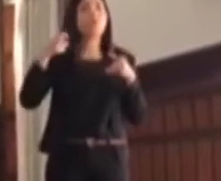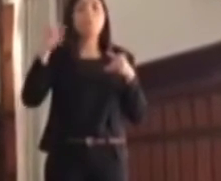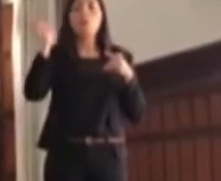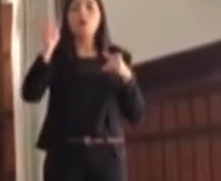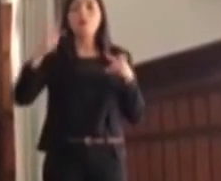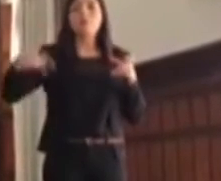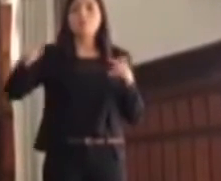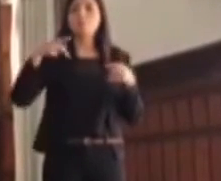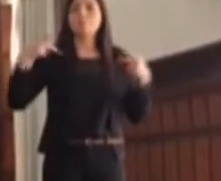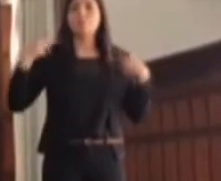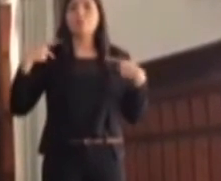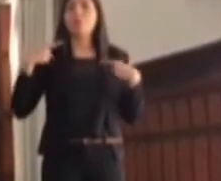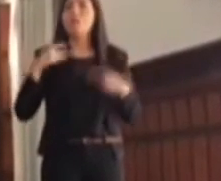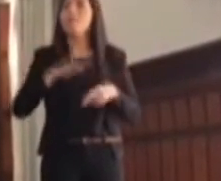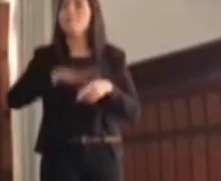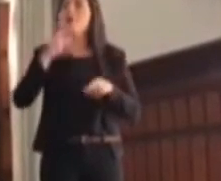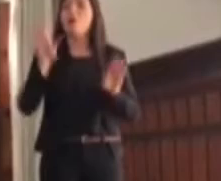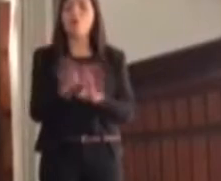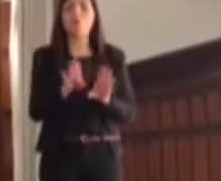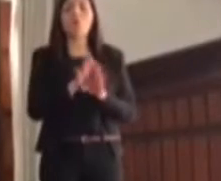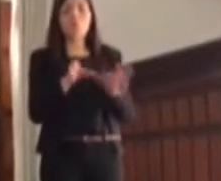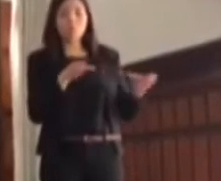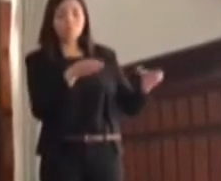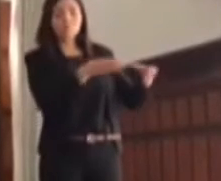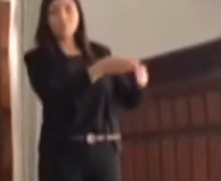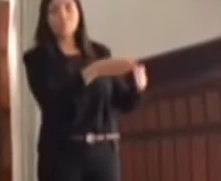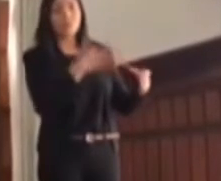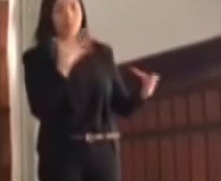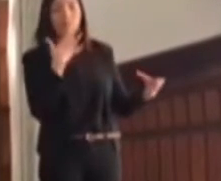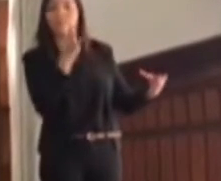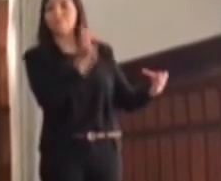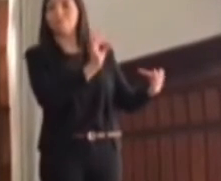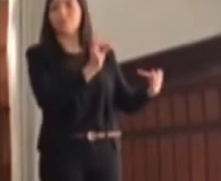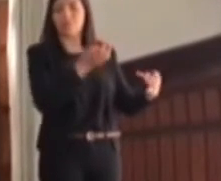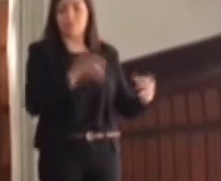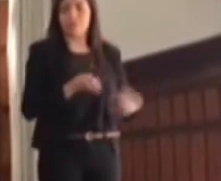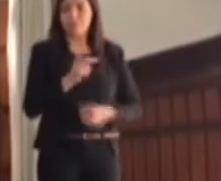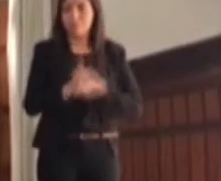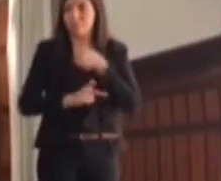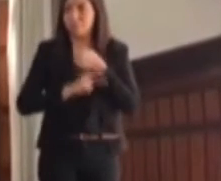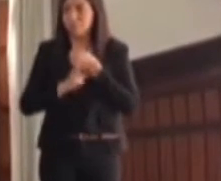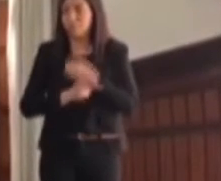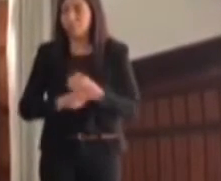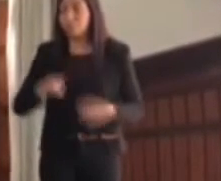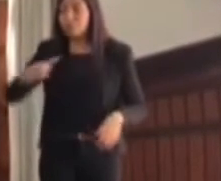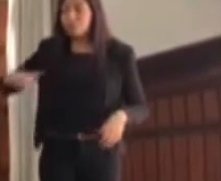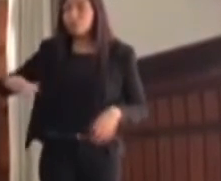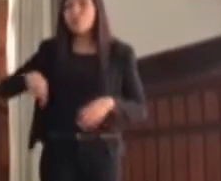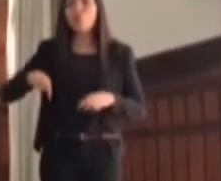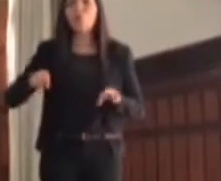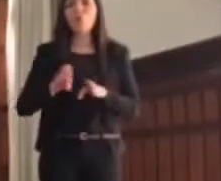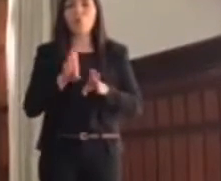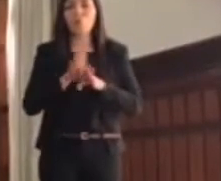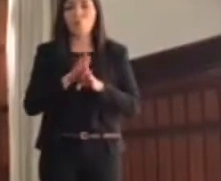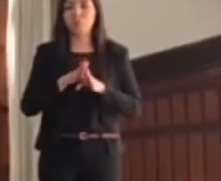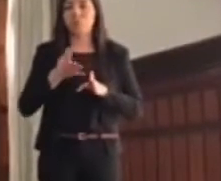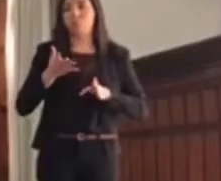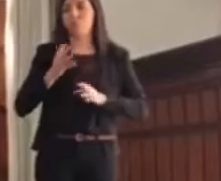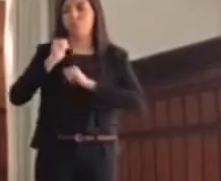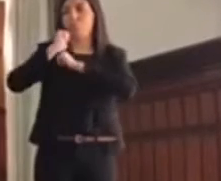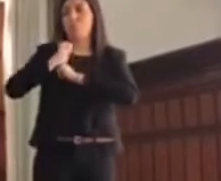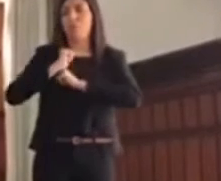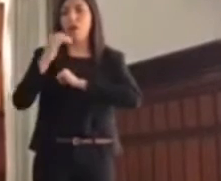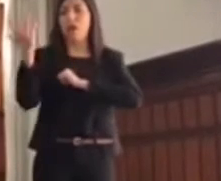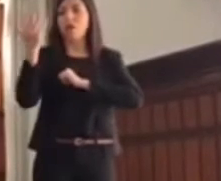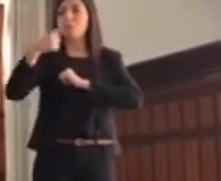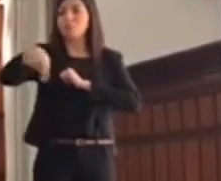situación vulnerable en nuestro país. Nosotros, como representantes populares,